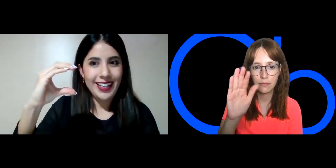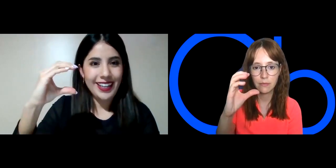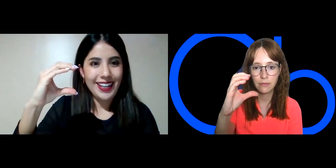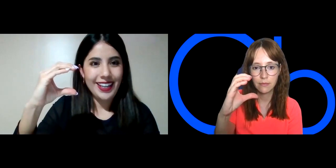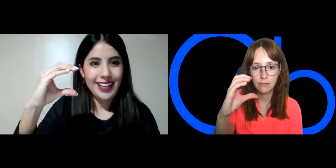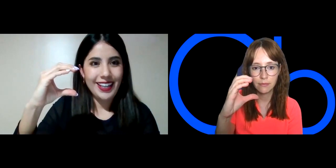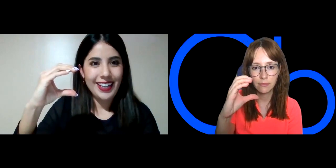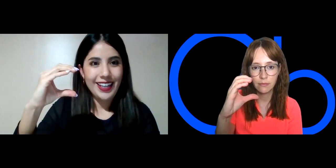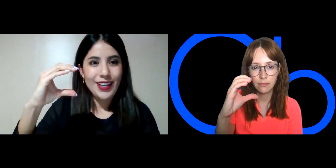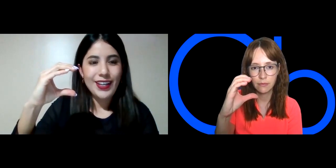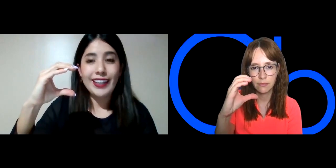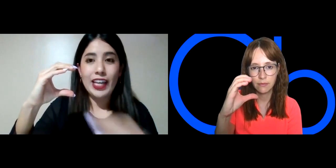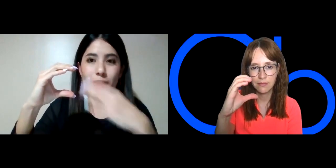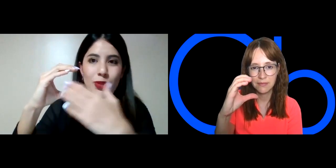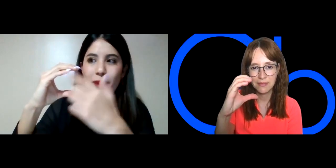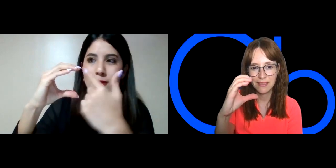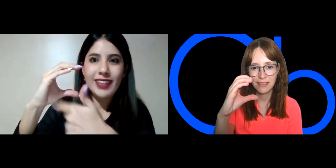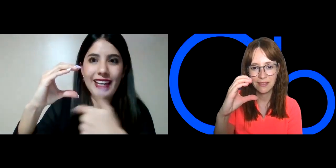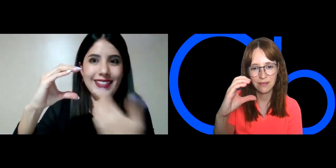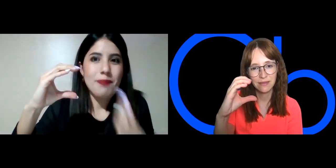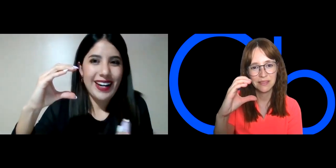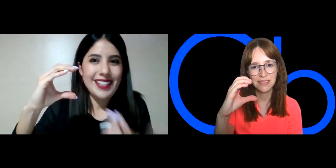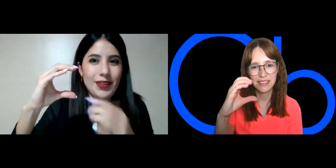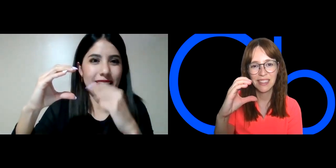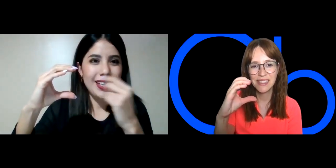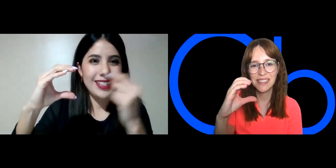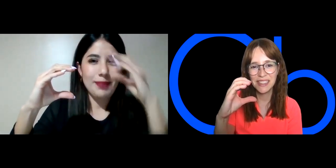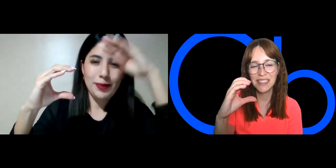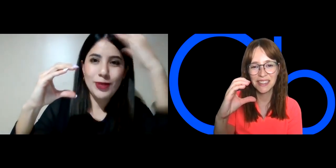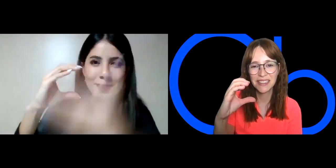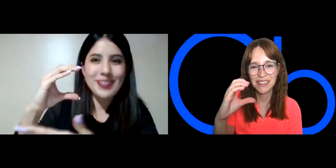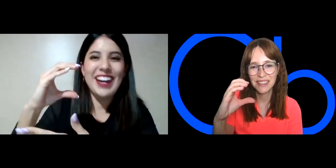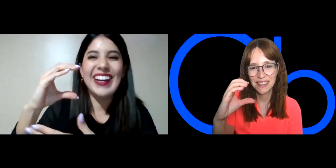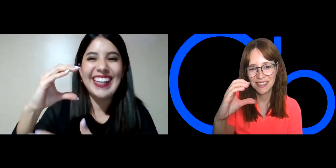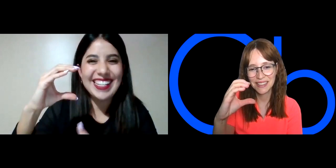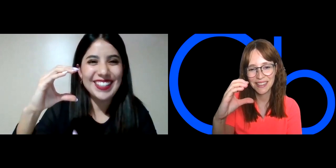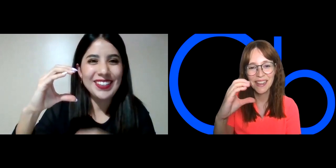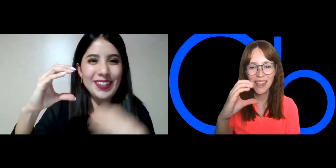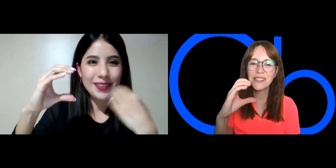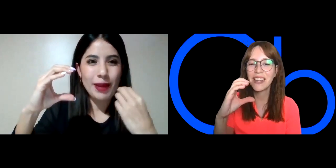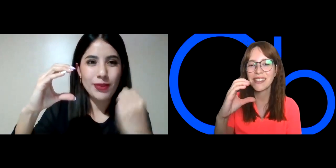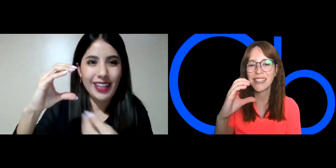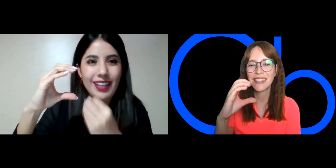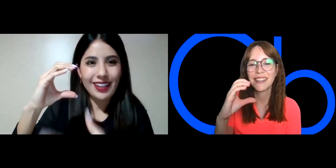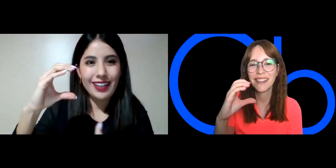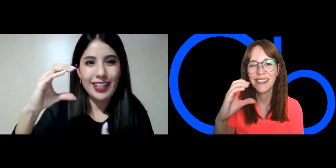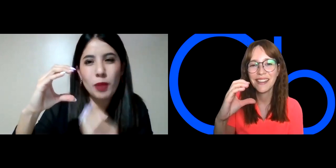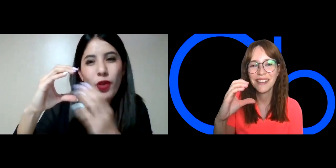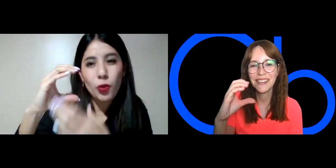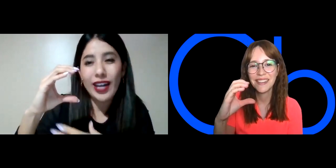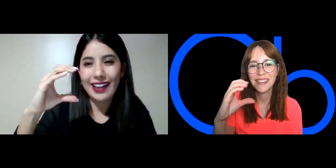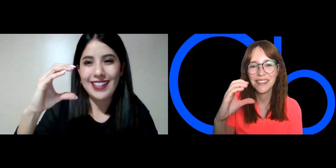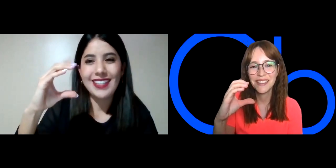C, que incluso vemos que se parecen, o sea, si usamos nuestra imaginación, vemos que es